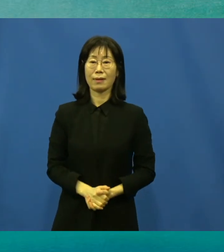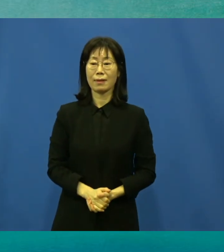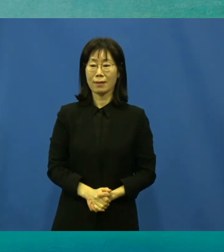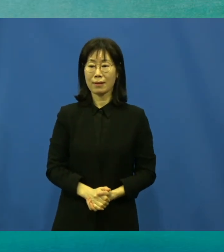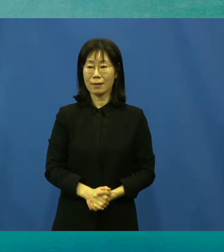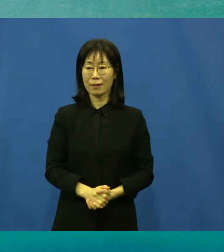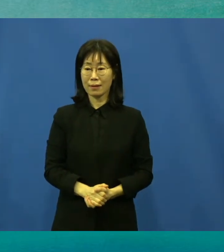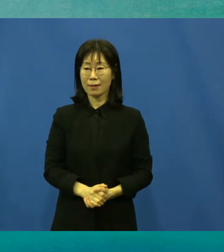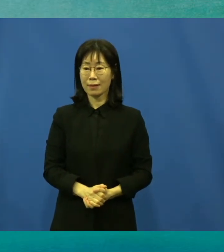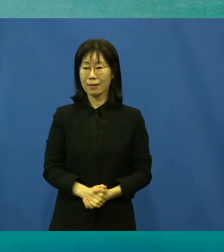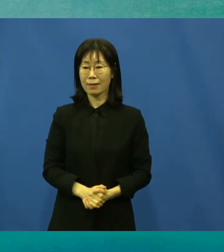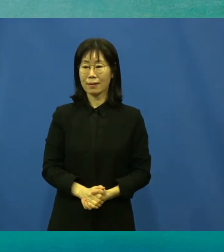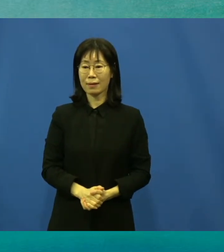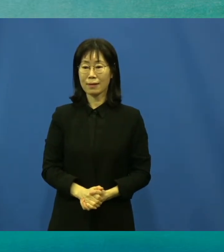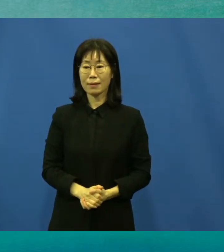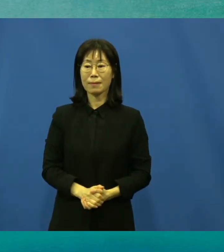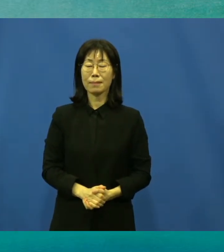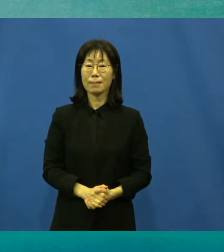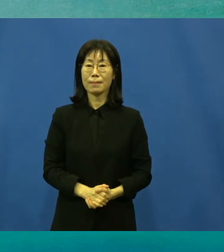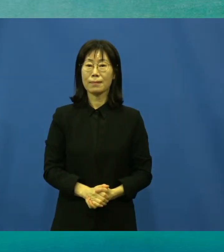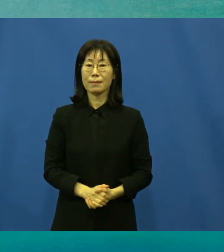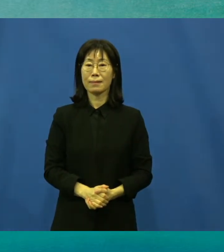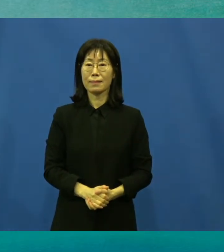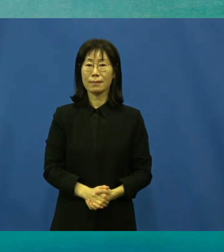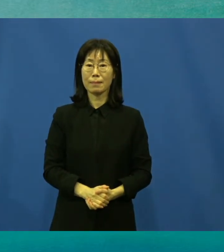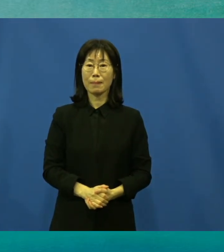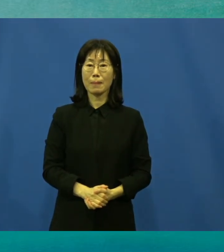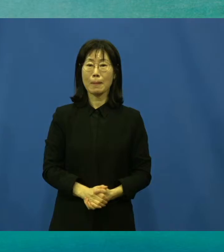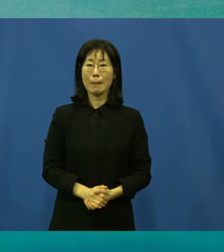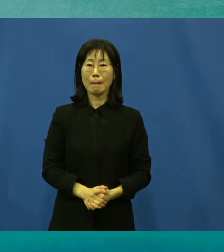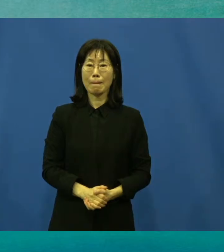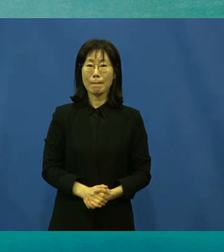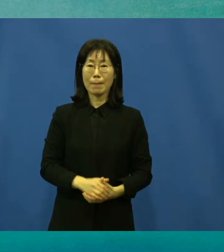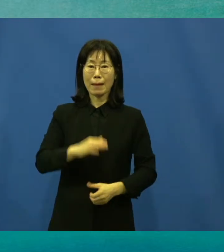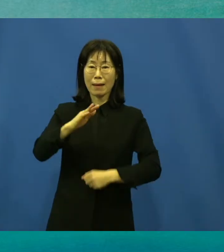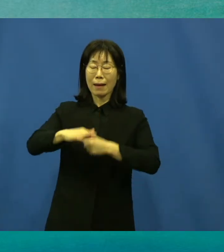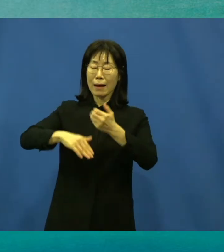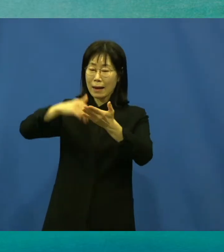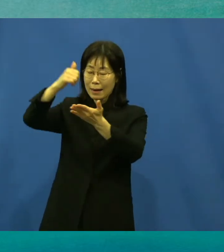하나님은 기도하는 사람들만 따라갈 수 있습니다.